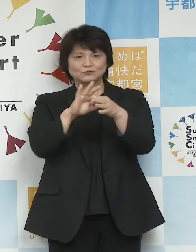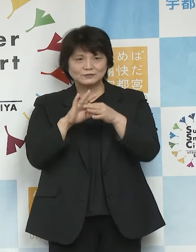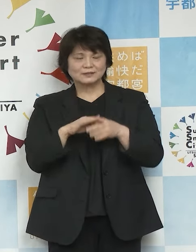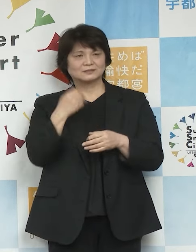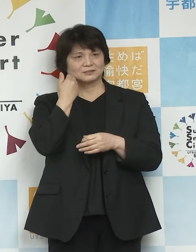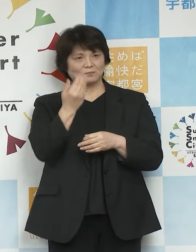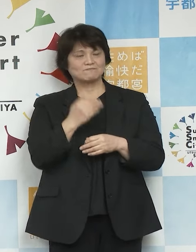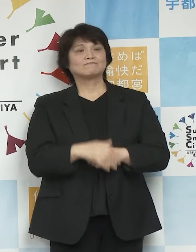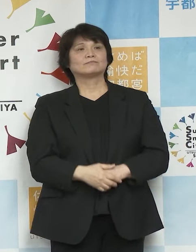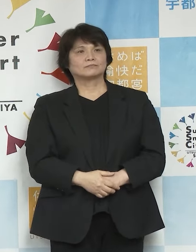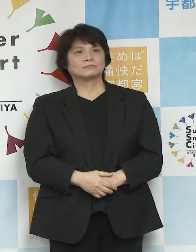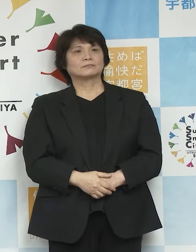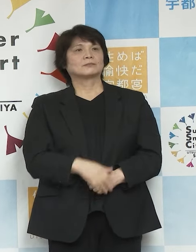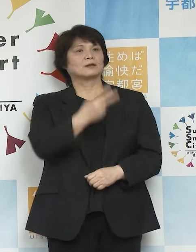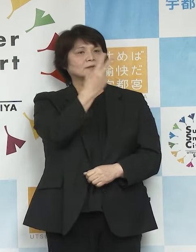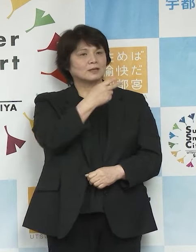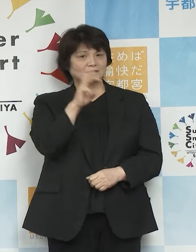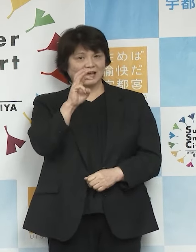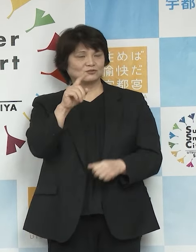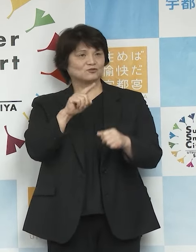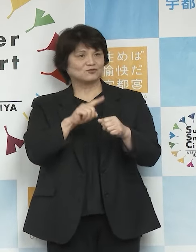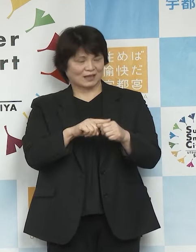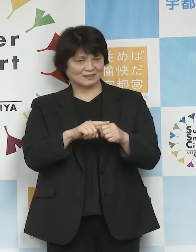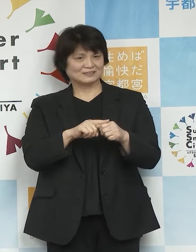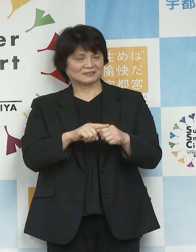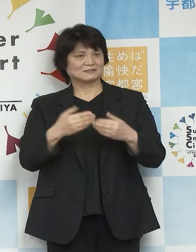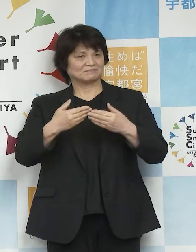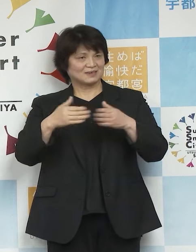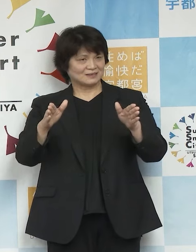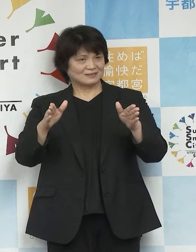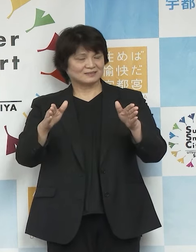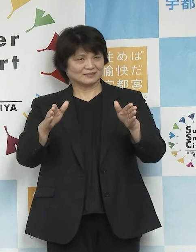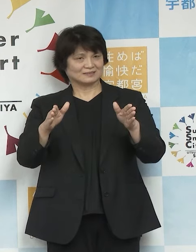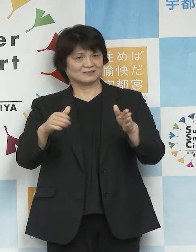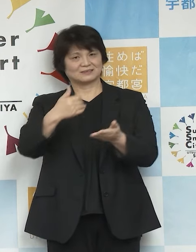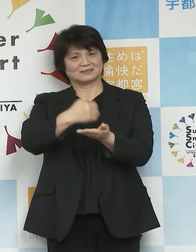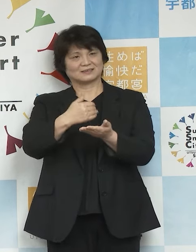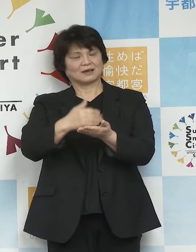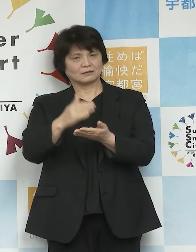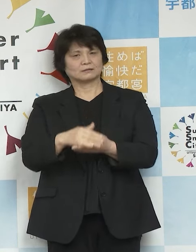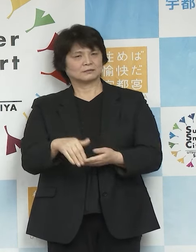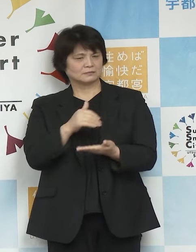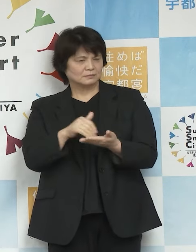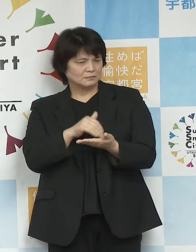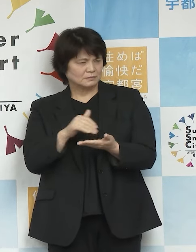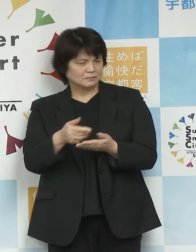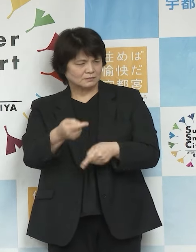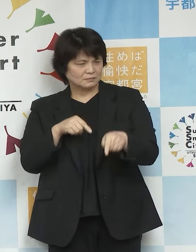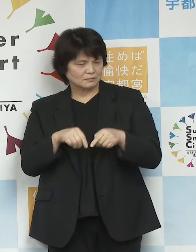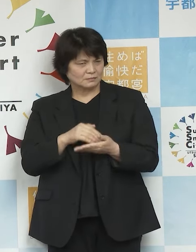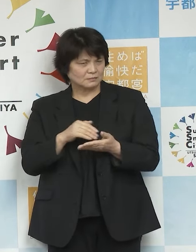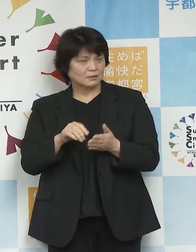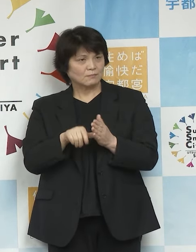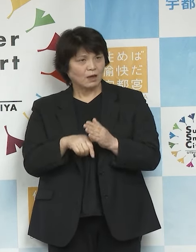。2030年に開通ということなんですが、逆算していくとですね、この